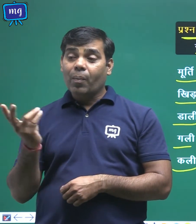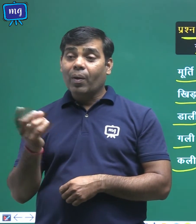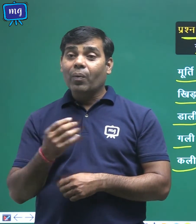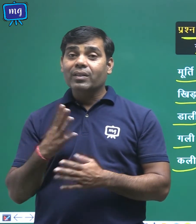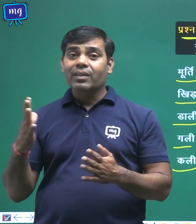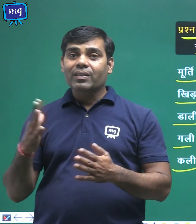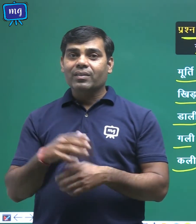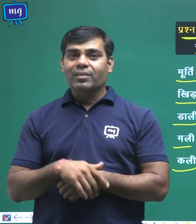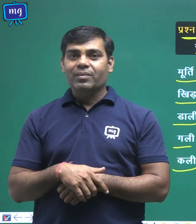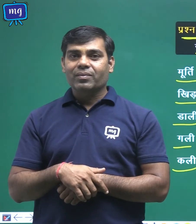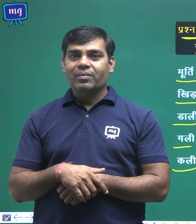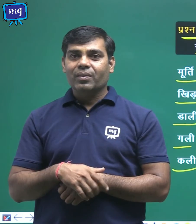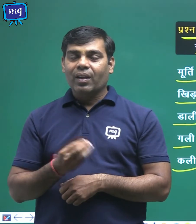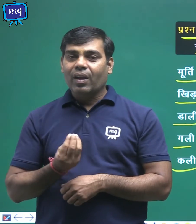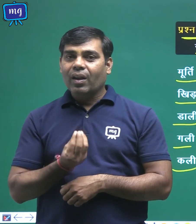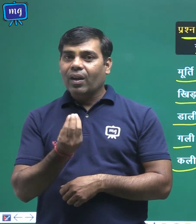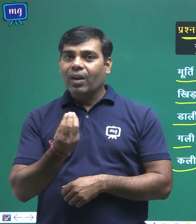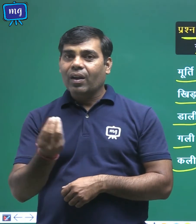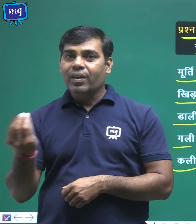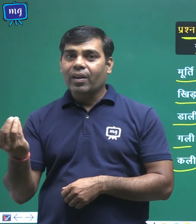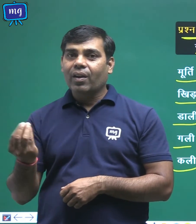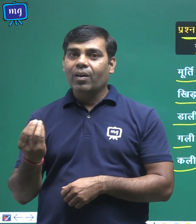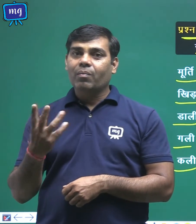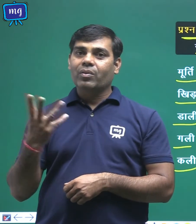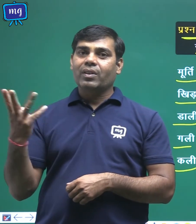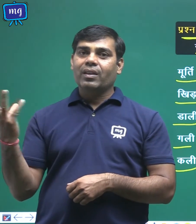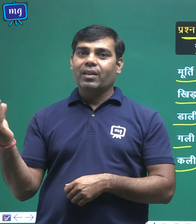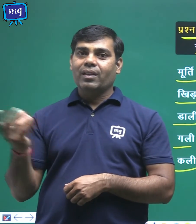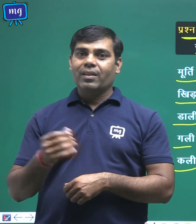बहुवचन कलियाँ।